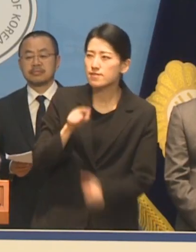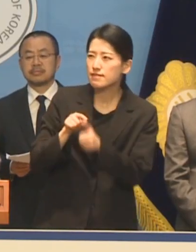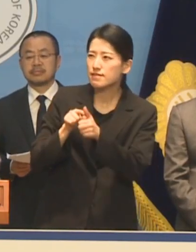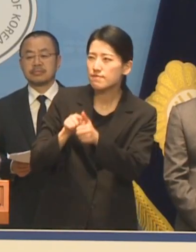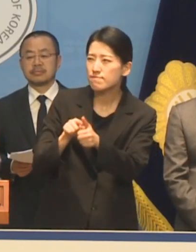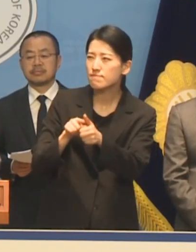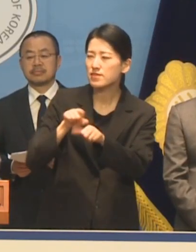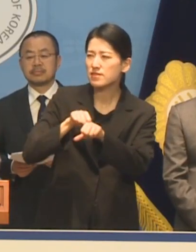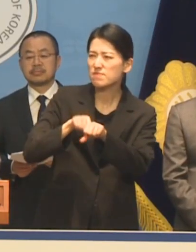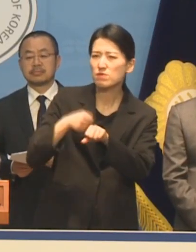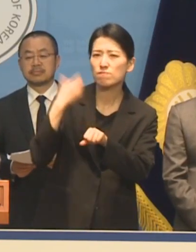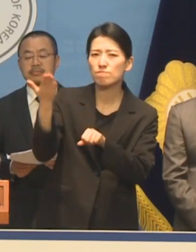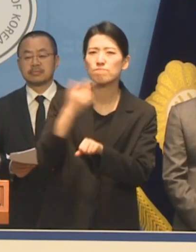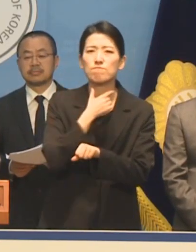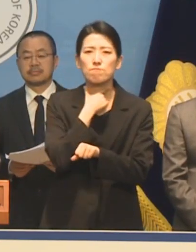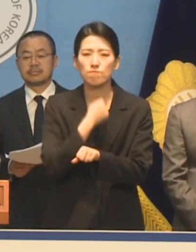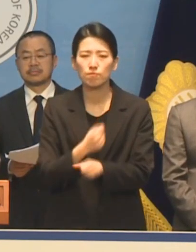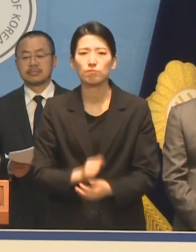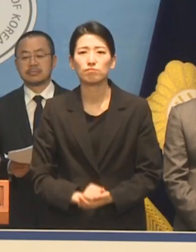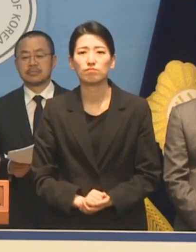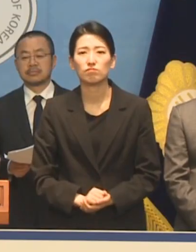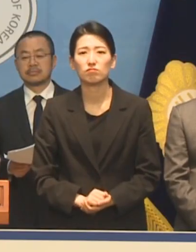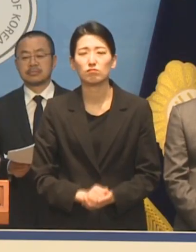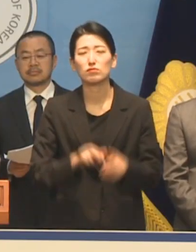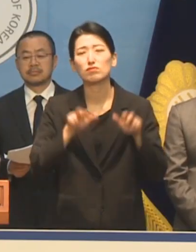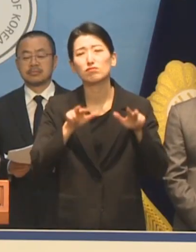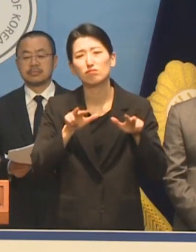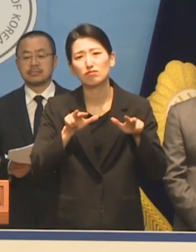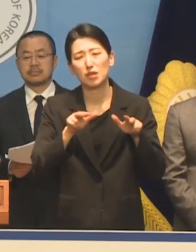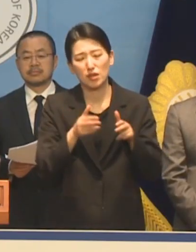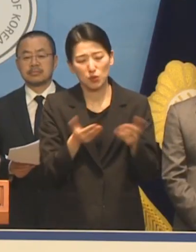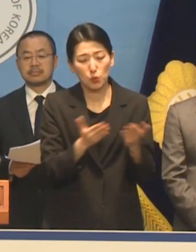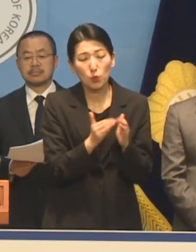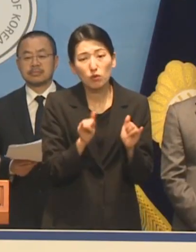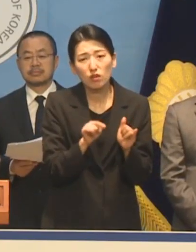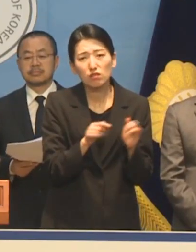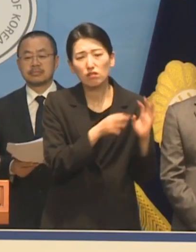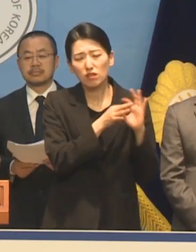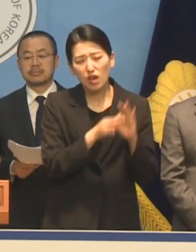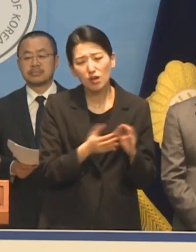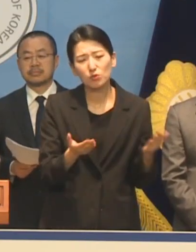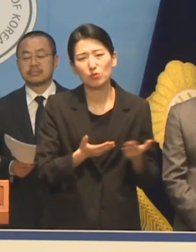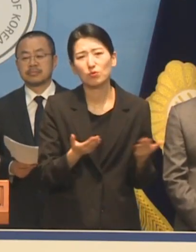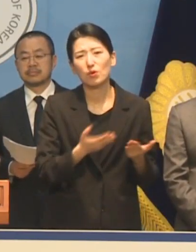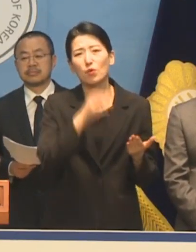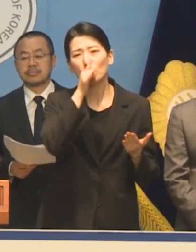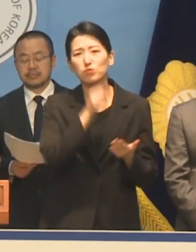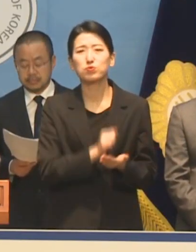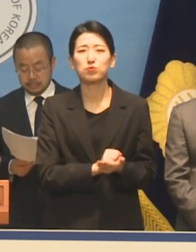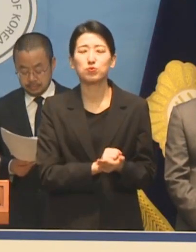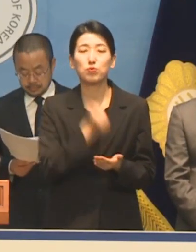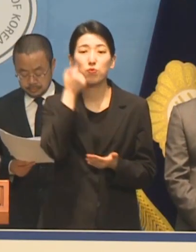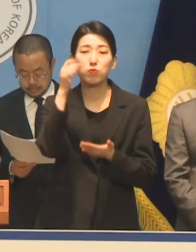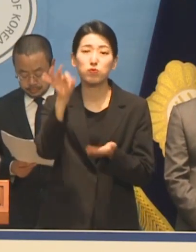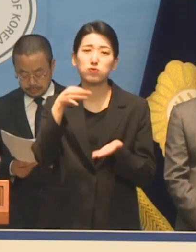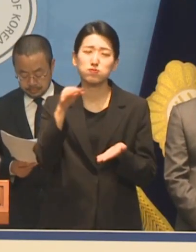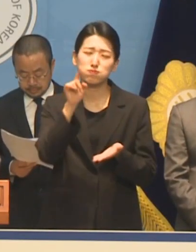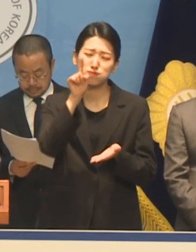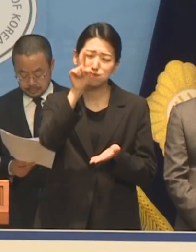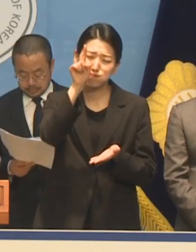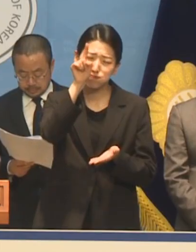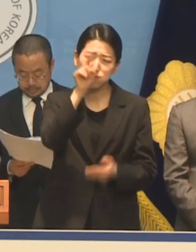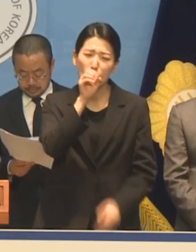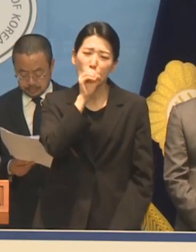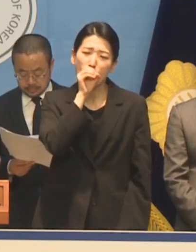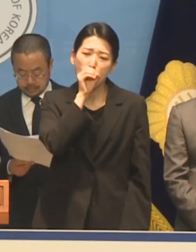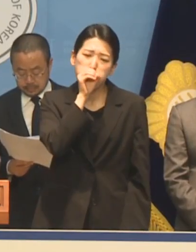것입니다. 한편 재직 중인 저희 피해 노동자들은 대지급금을 10원도 받지 못한